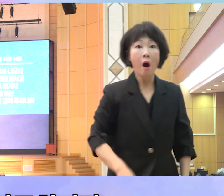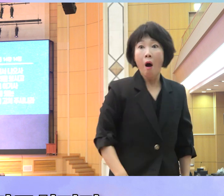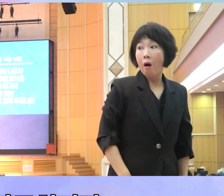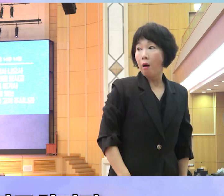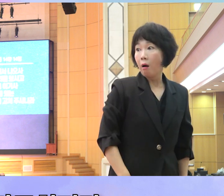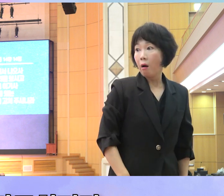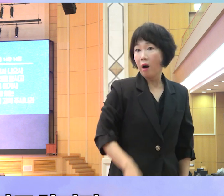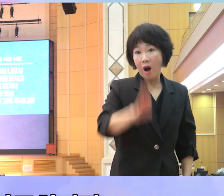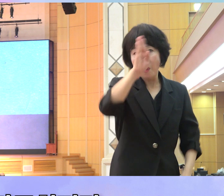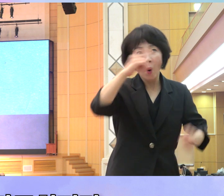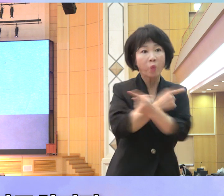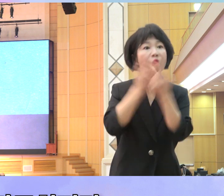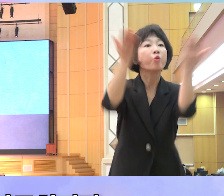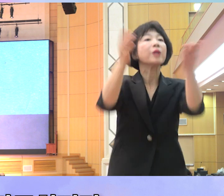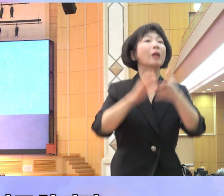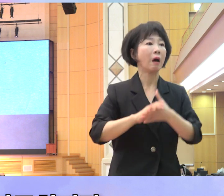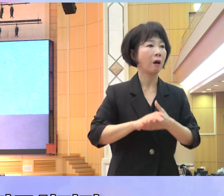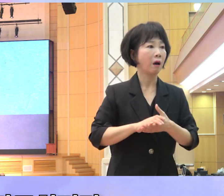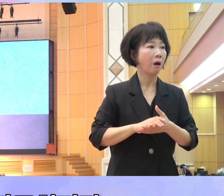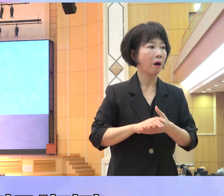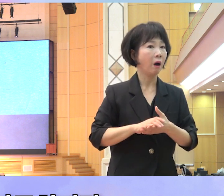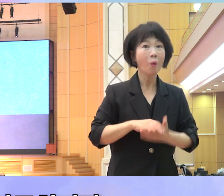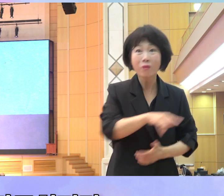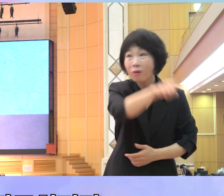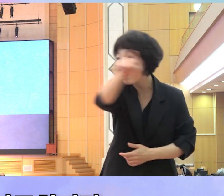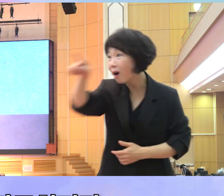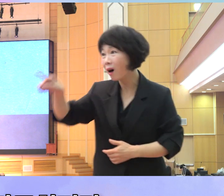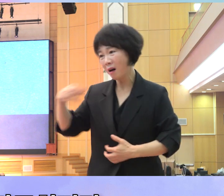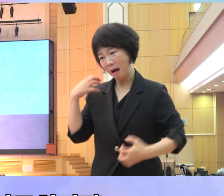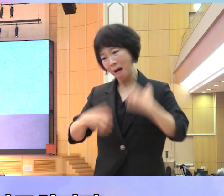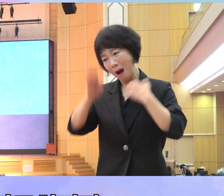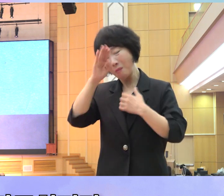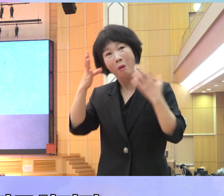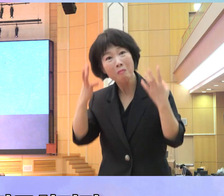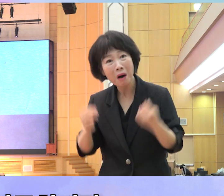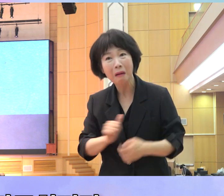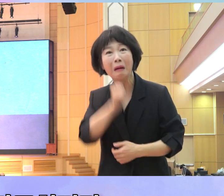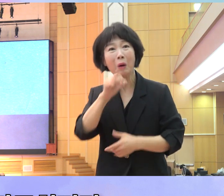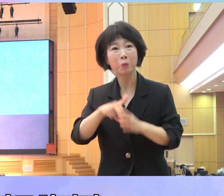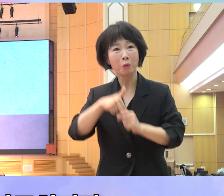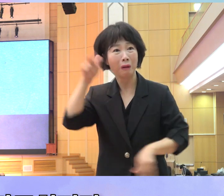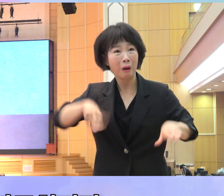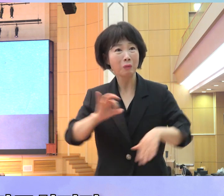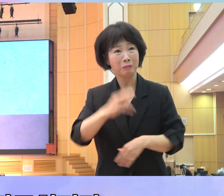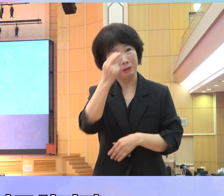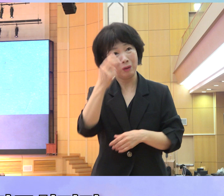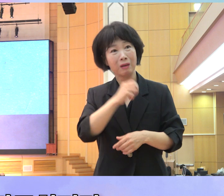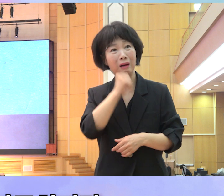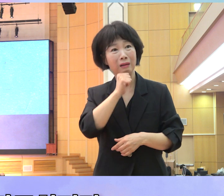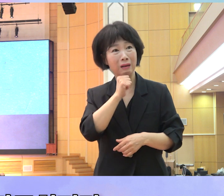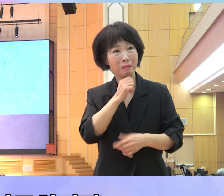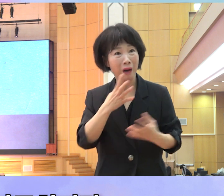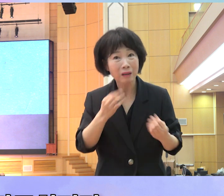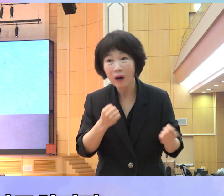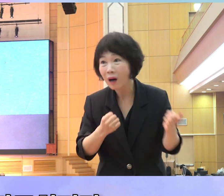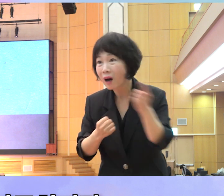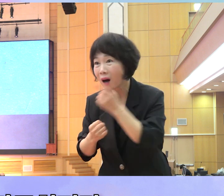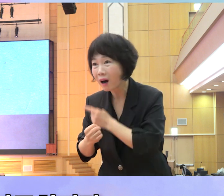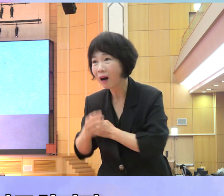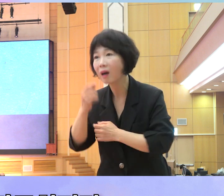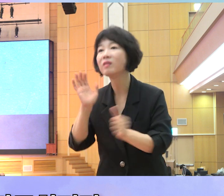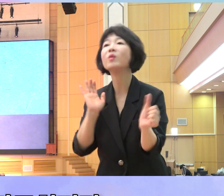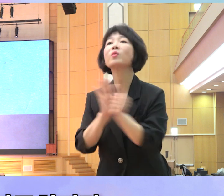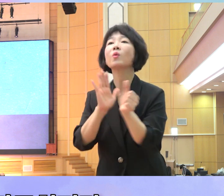똑같은 말씀인데요, 아까는 목자 없는 양 같아서 너무 불쌍해서 여러 가지로